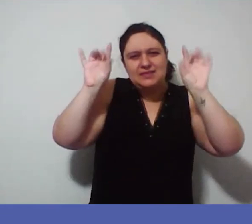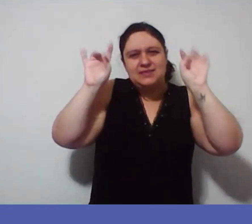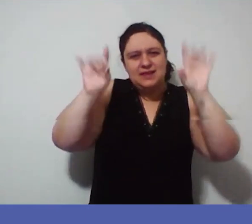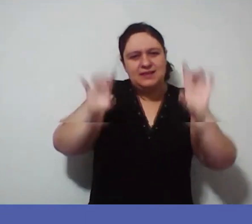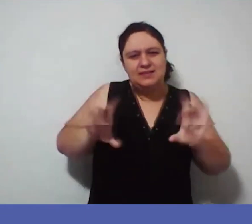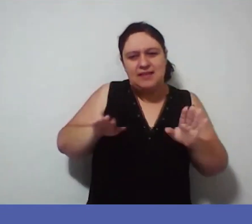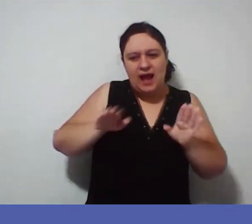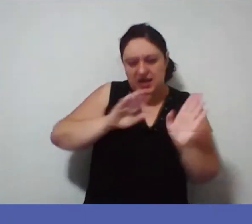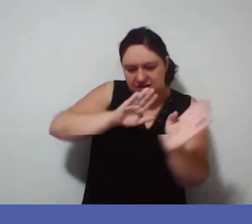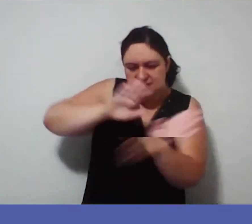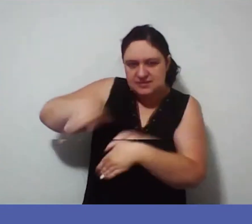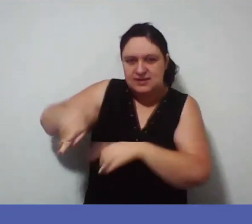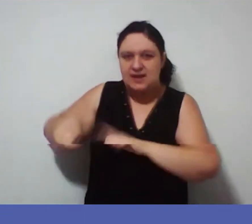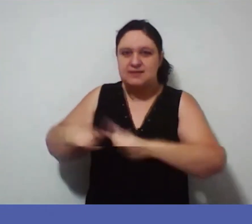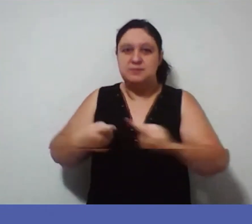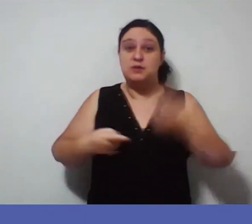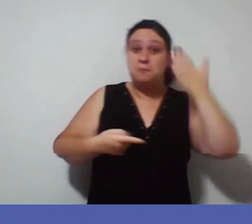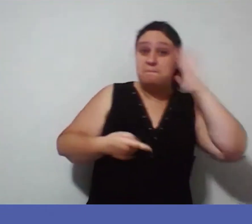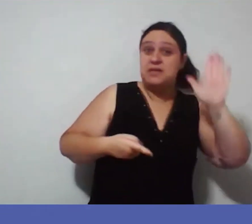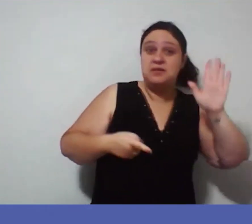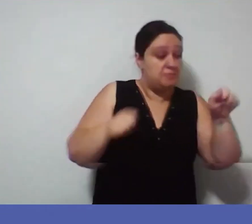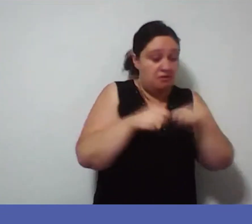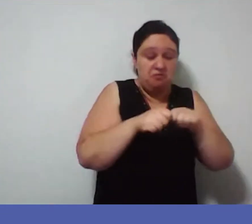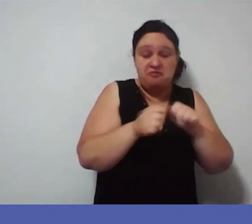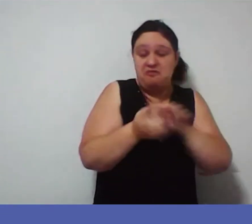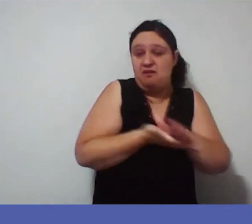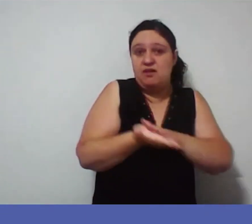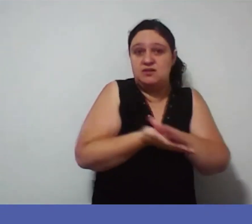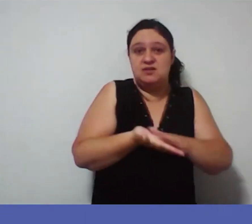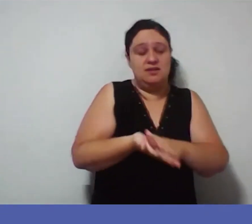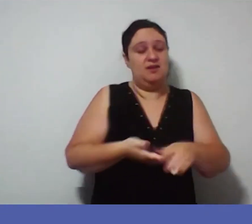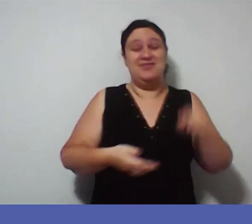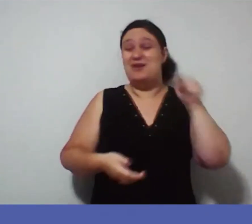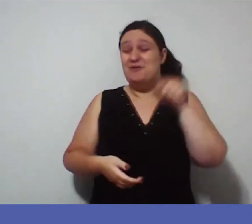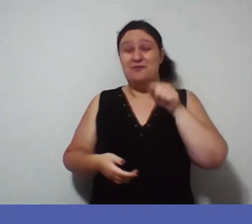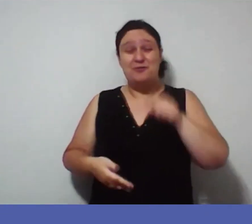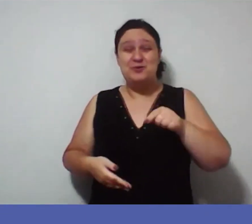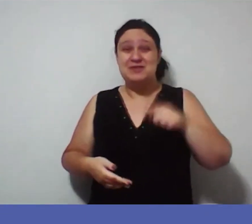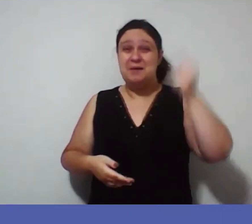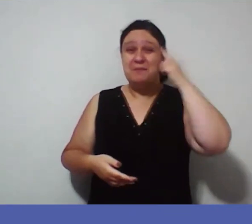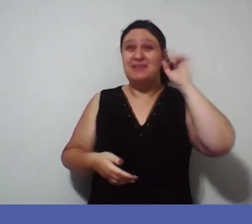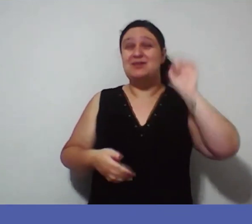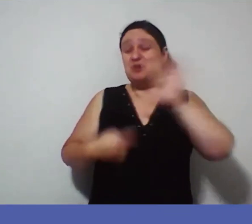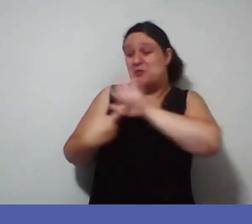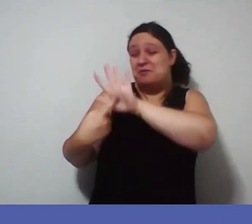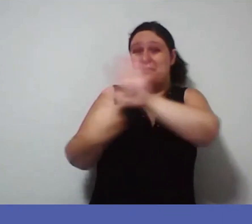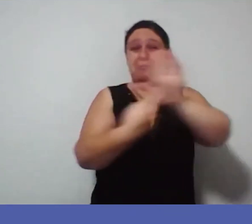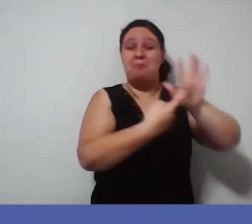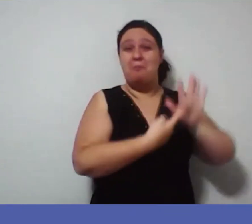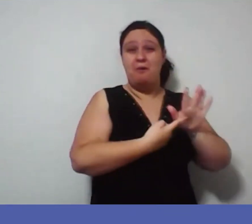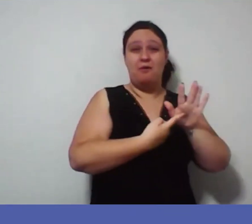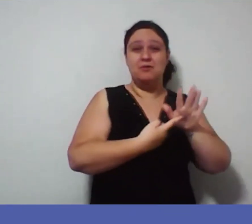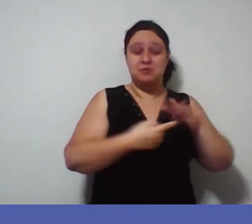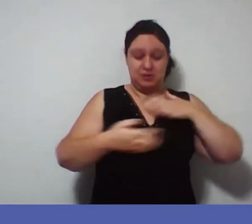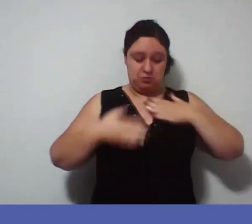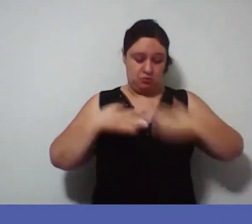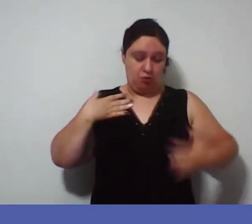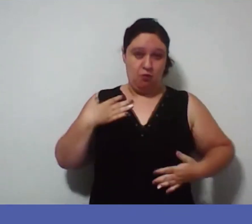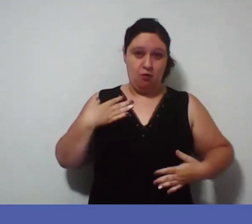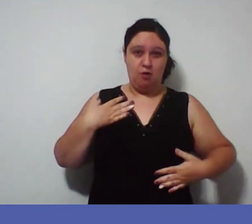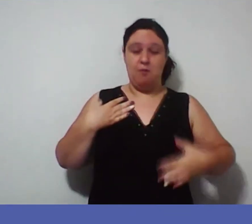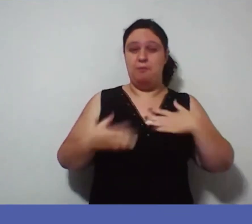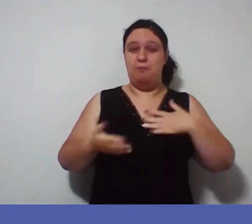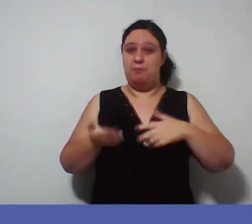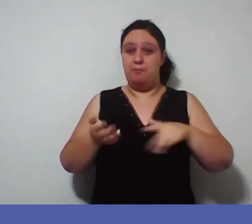hipócritas, porque limpais o exterior do corpo e do prato, mas estes, por dentro,